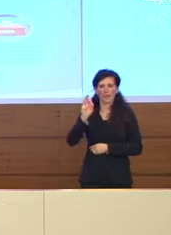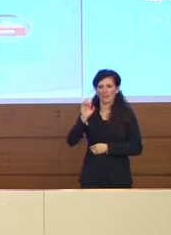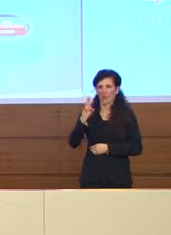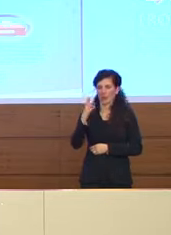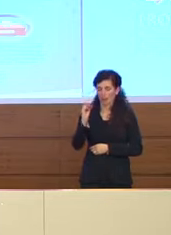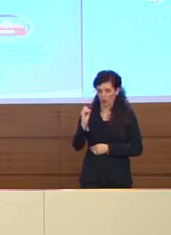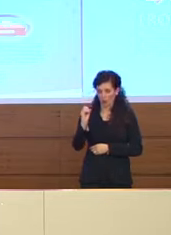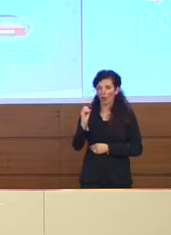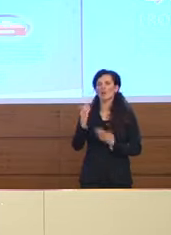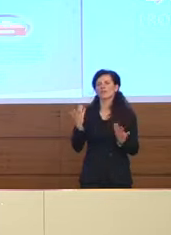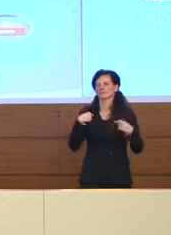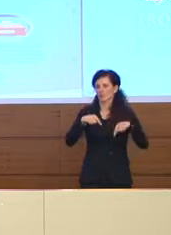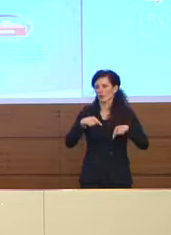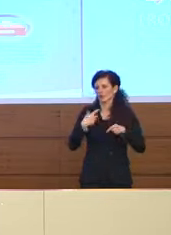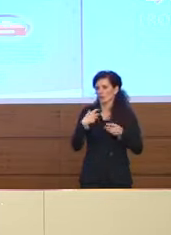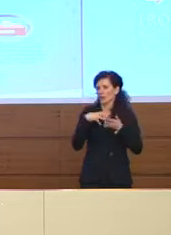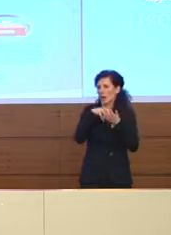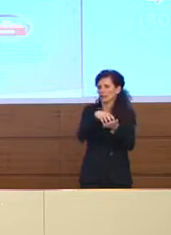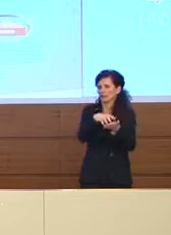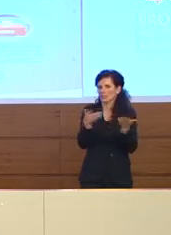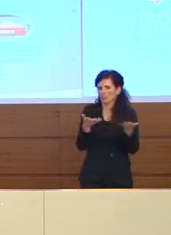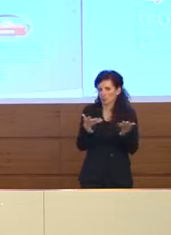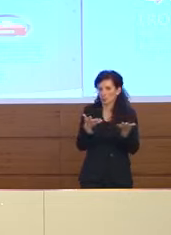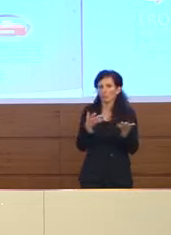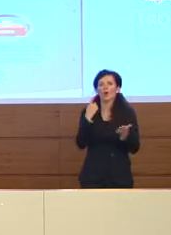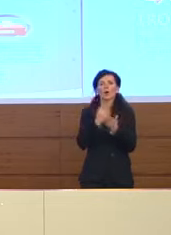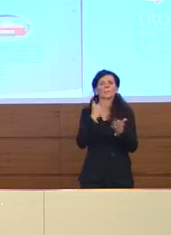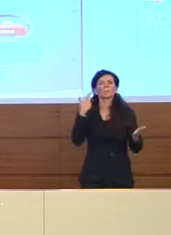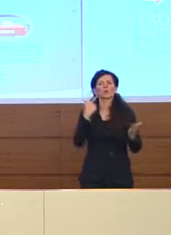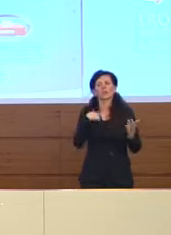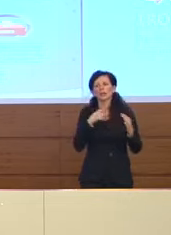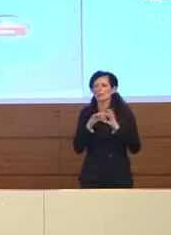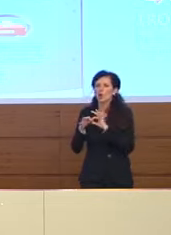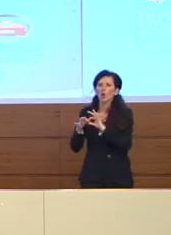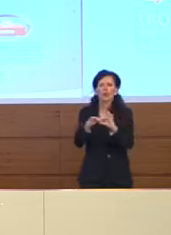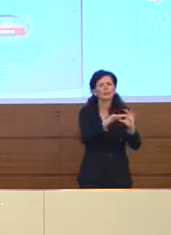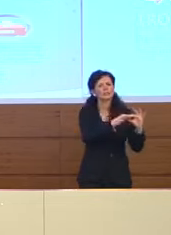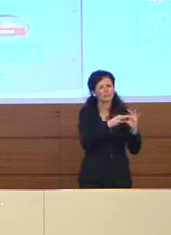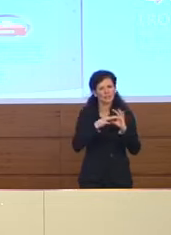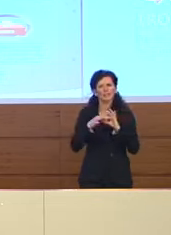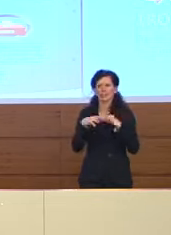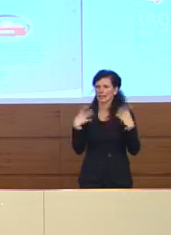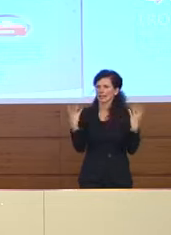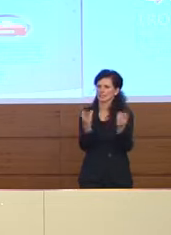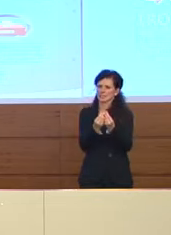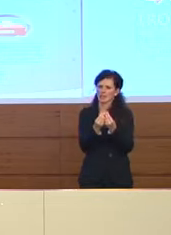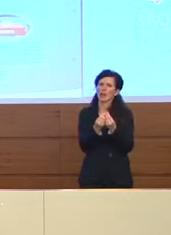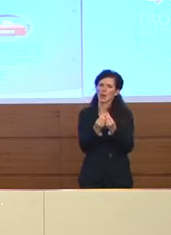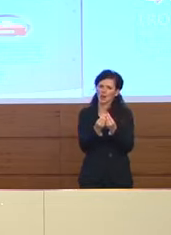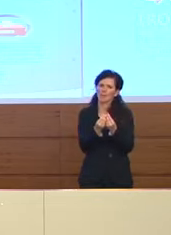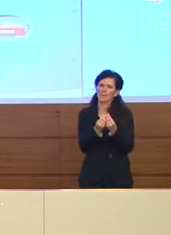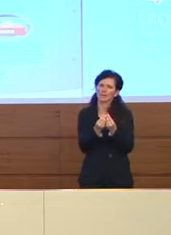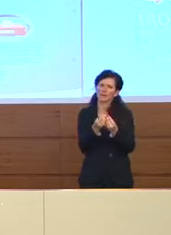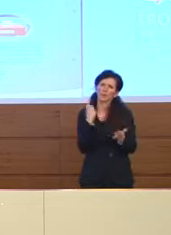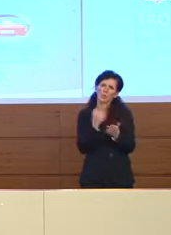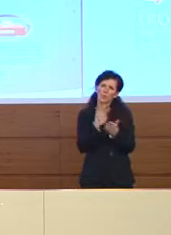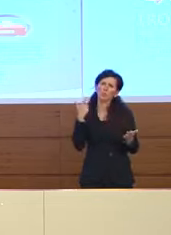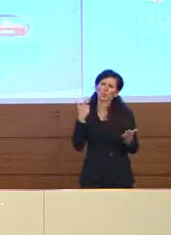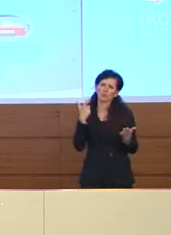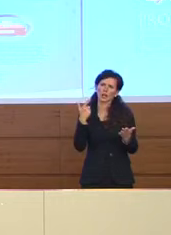importante condividere con voi anche perché devo dire poi anche apparso